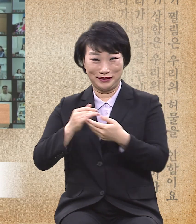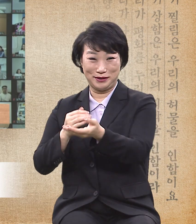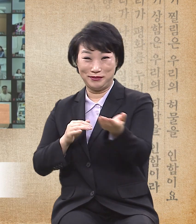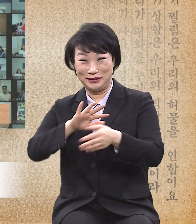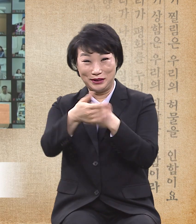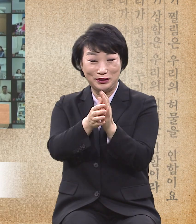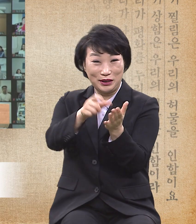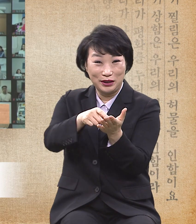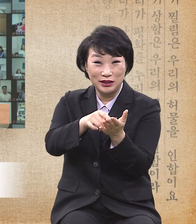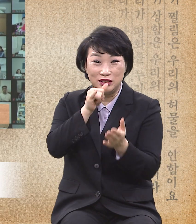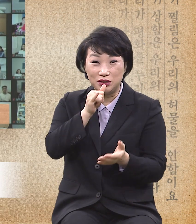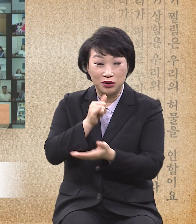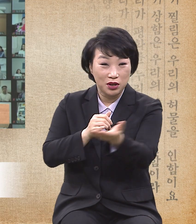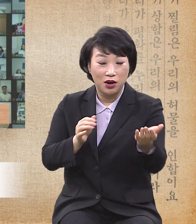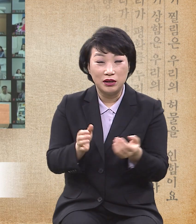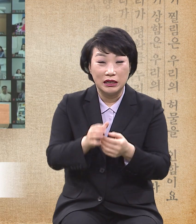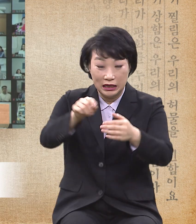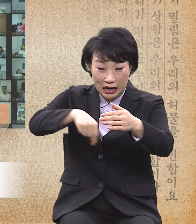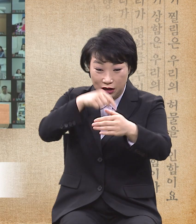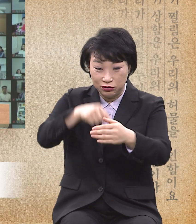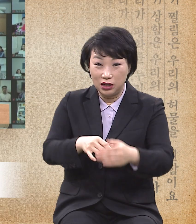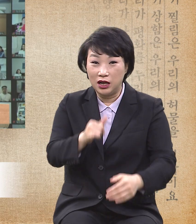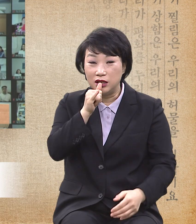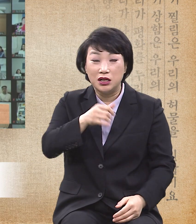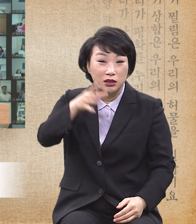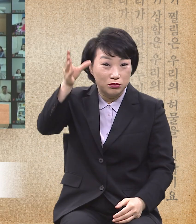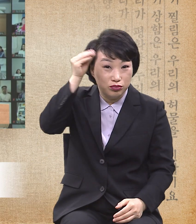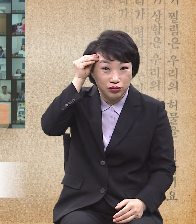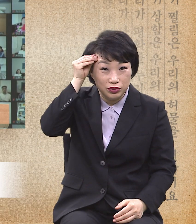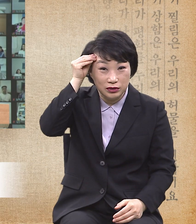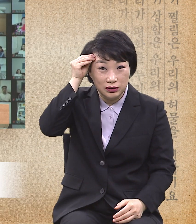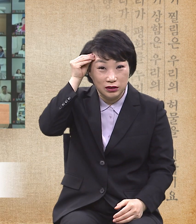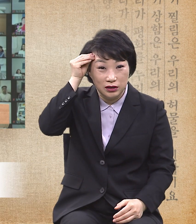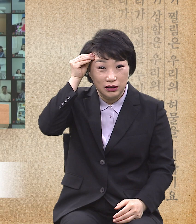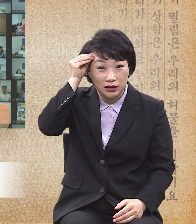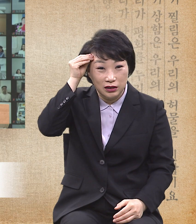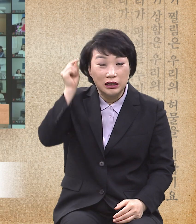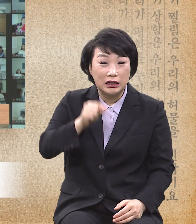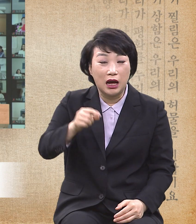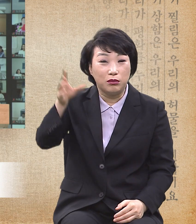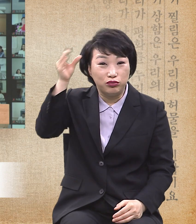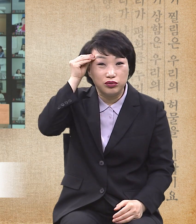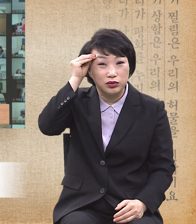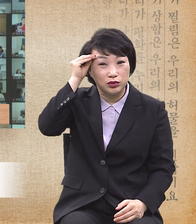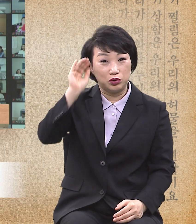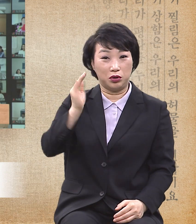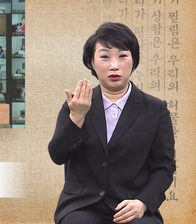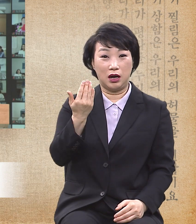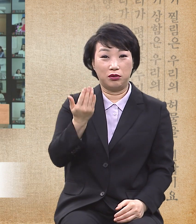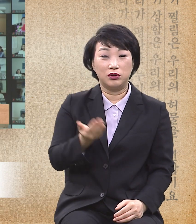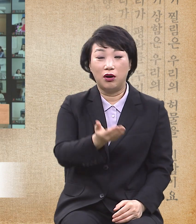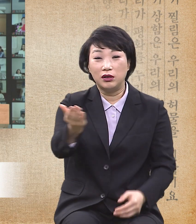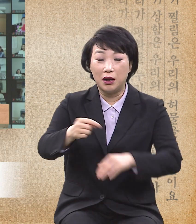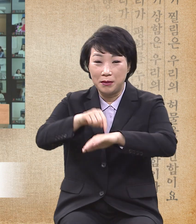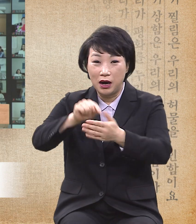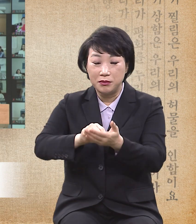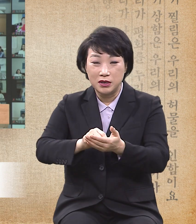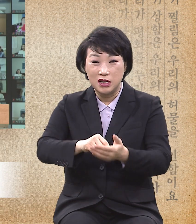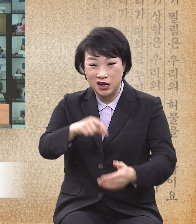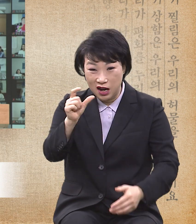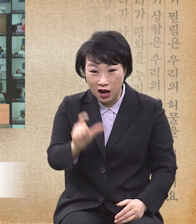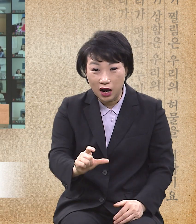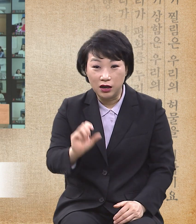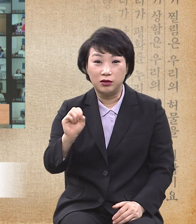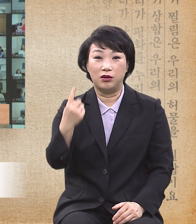말하느냐. 저희 가운데 있는 무지한 것. 이제 무지해진다는 거예요. 저희 마음이